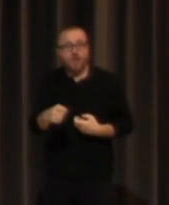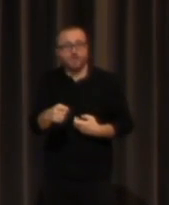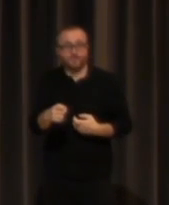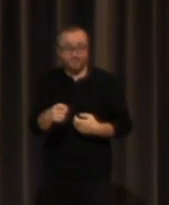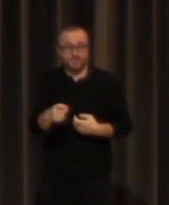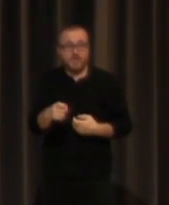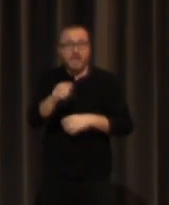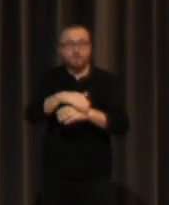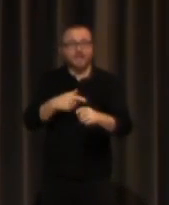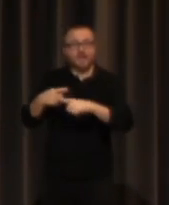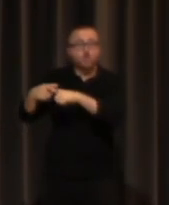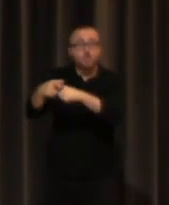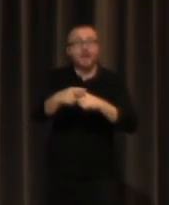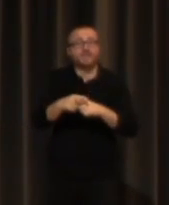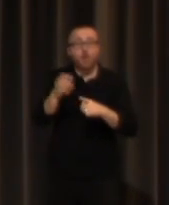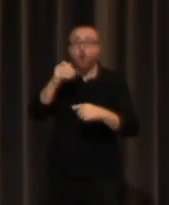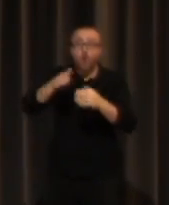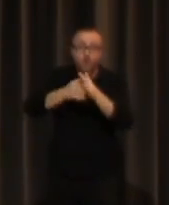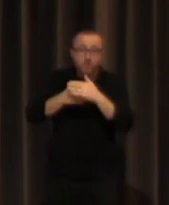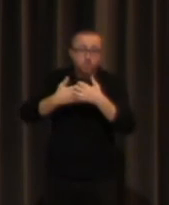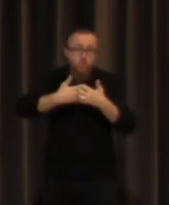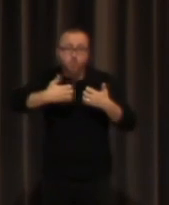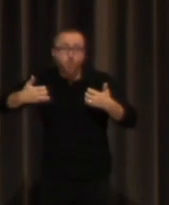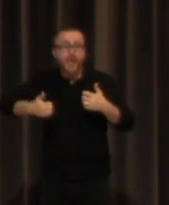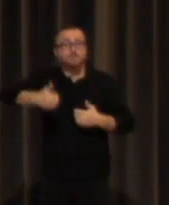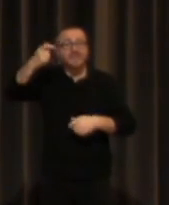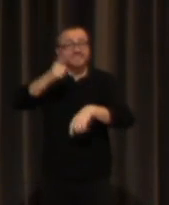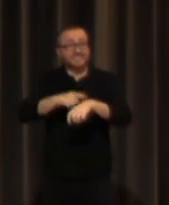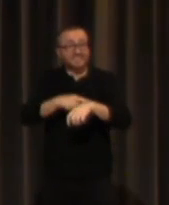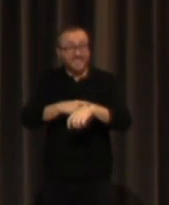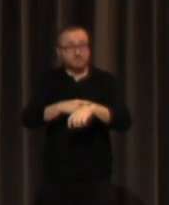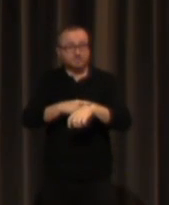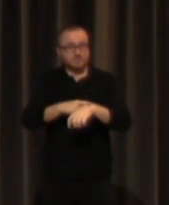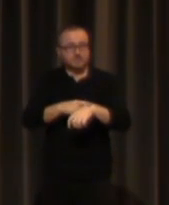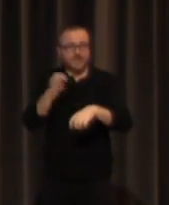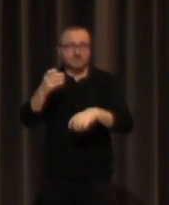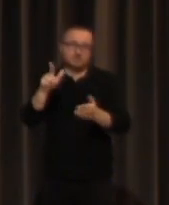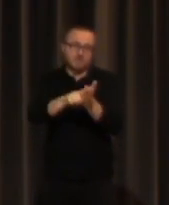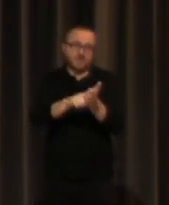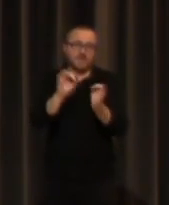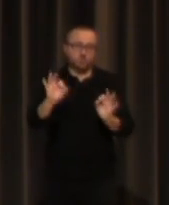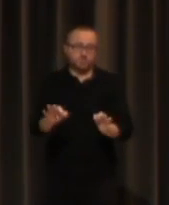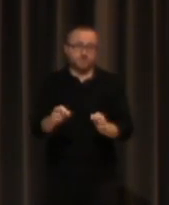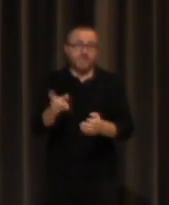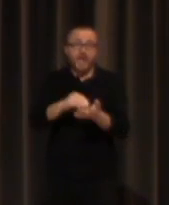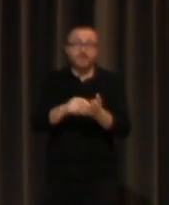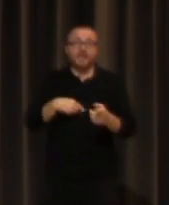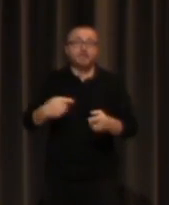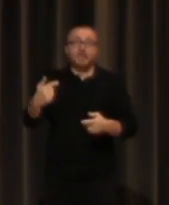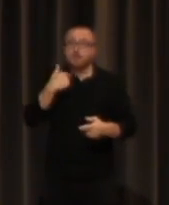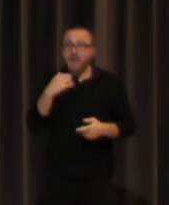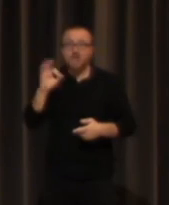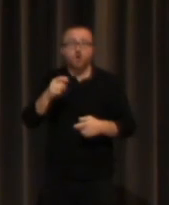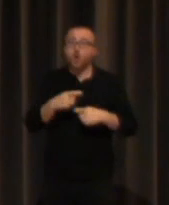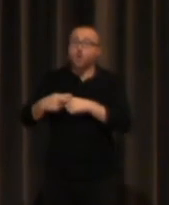això, que com més intensa sigui una experiència, més greu sap després perdre-la o no poder-la compartir, no